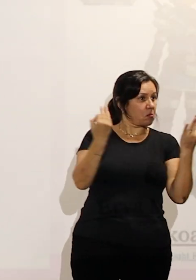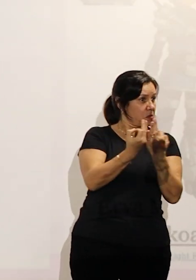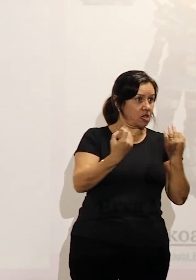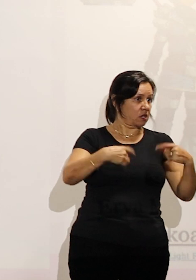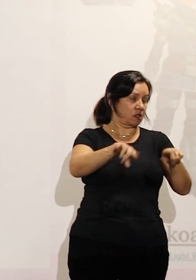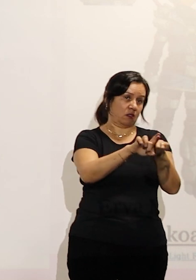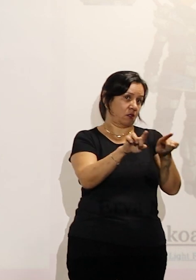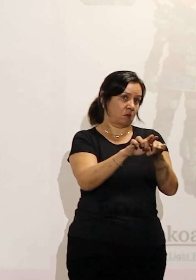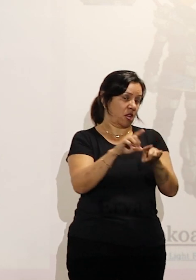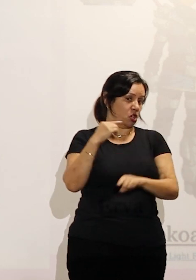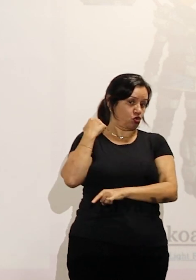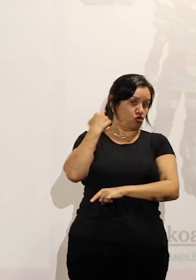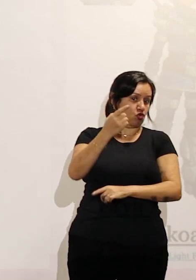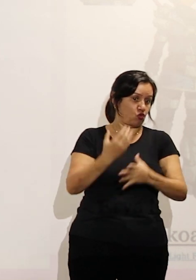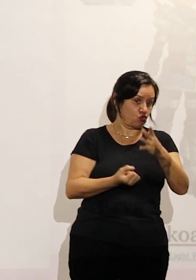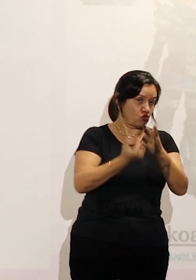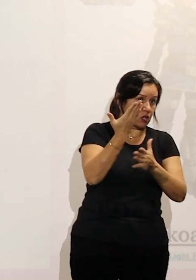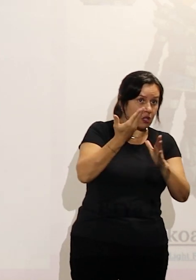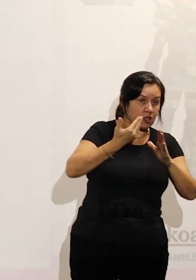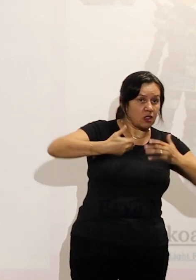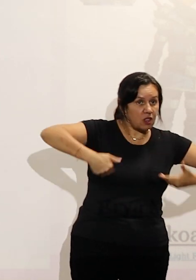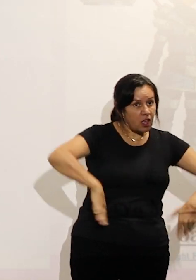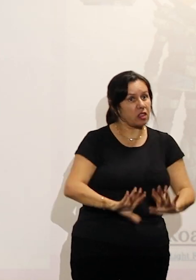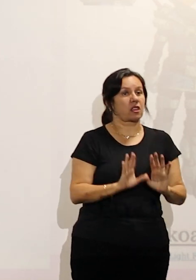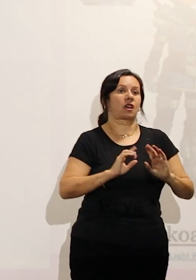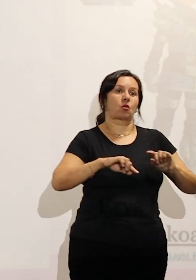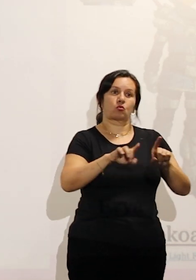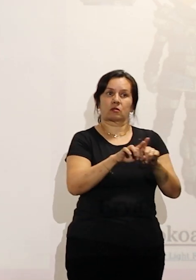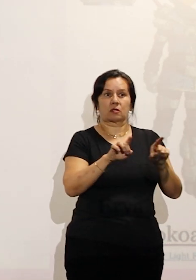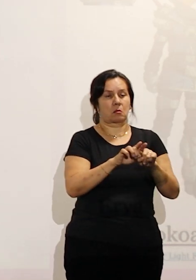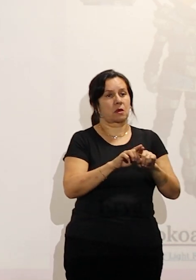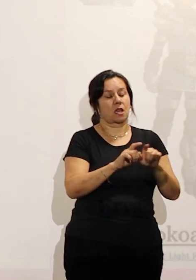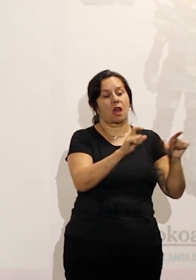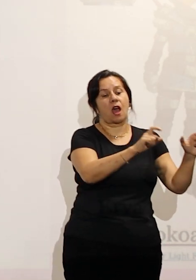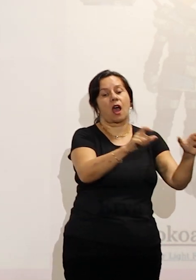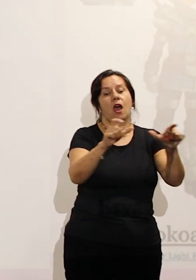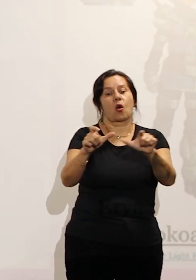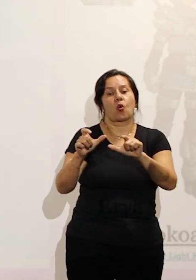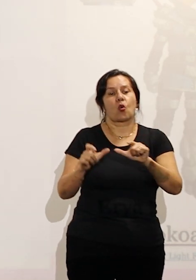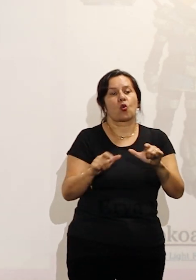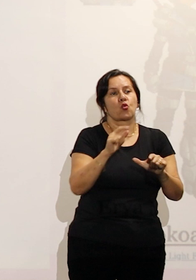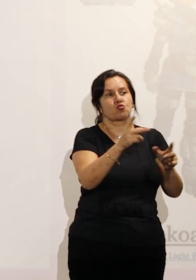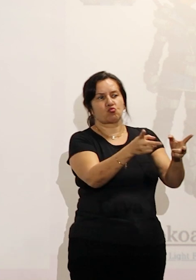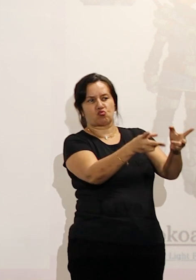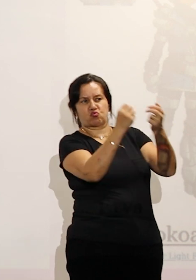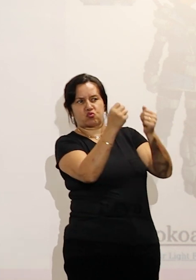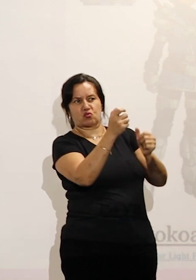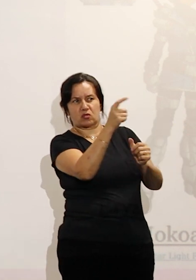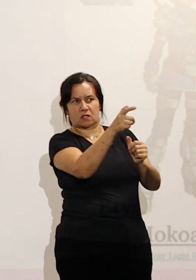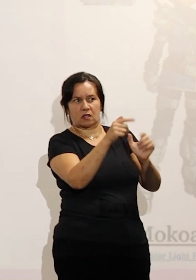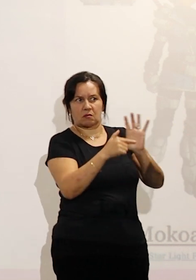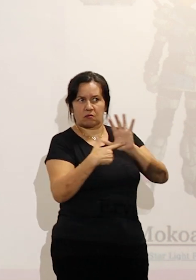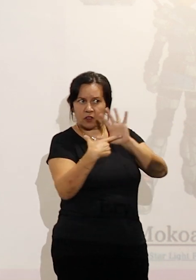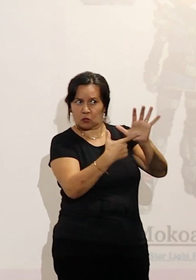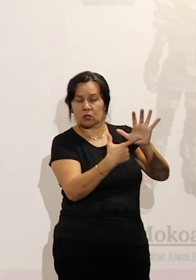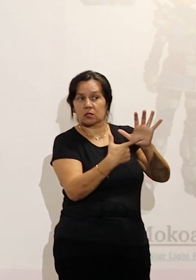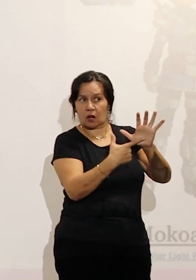de onde vieram as suas raízes. Então, onde isso é perceptível em você, isso vai trazer alguma coisa.